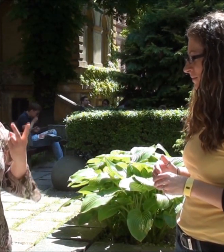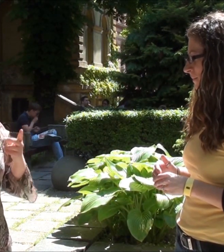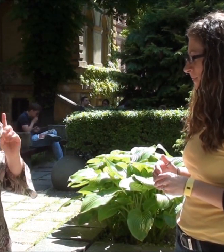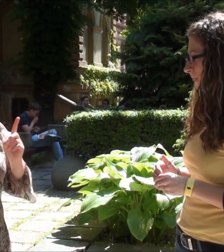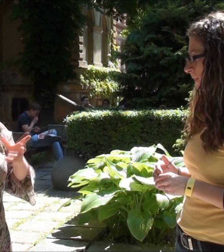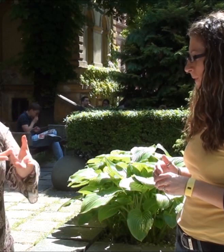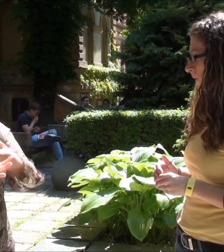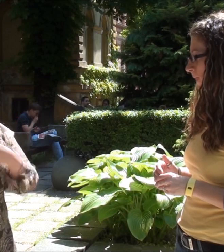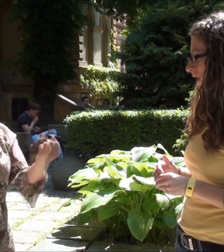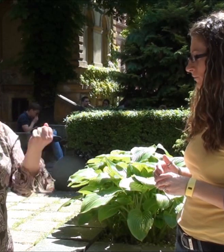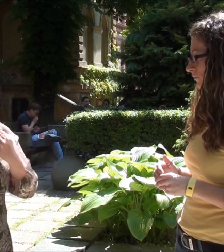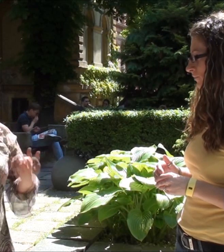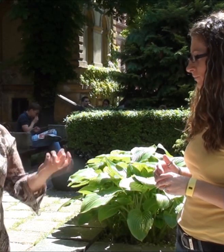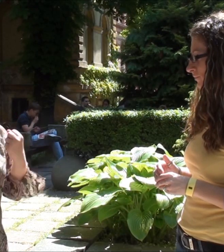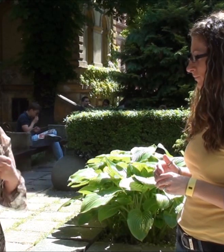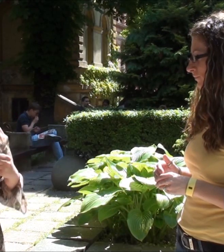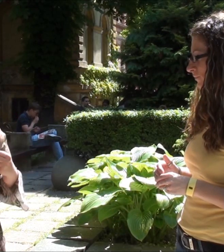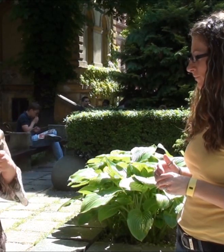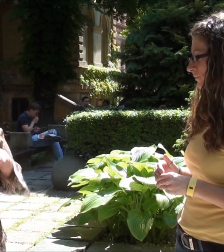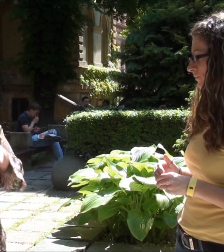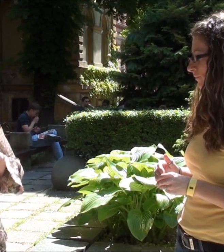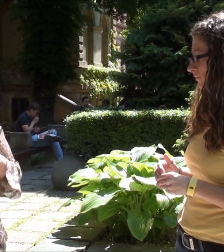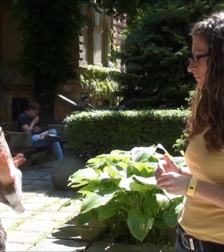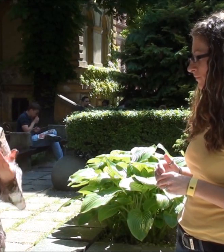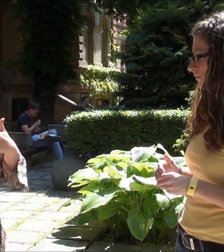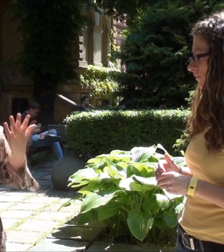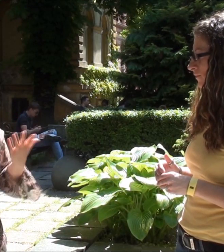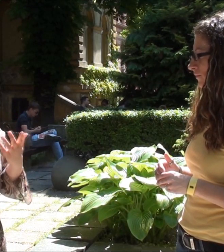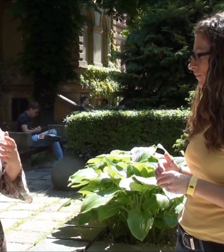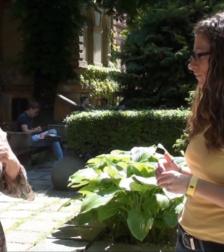embereket h részet egy ilyenbe vagy kell velük